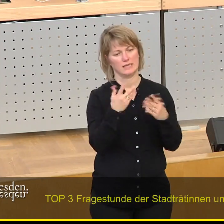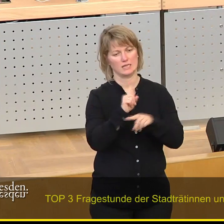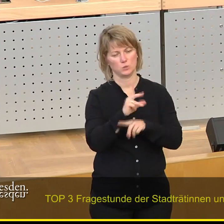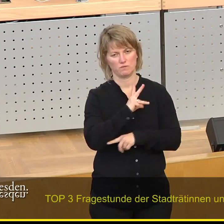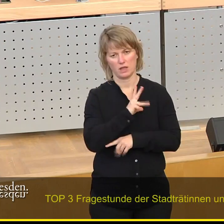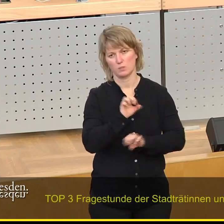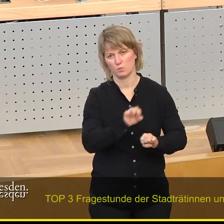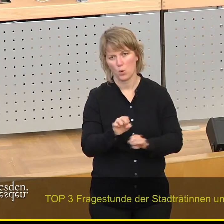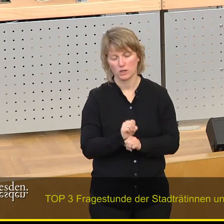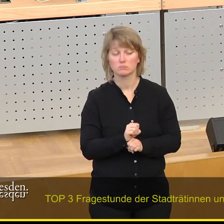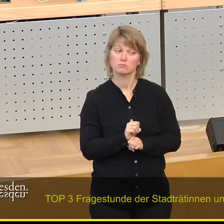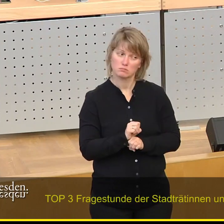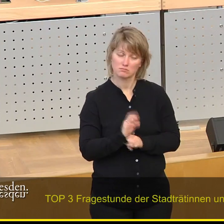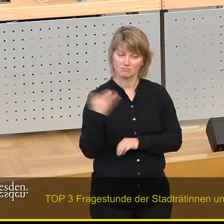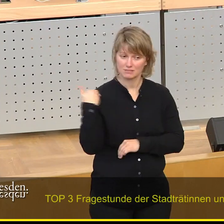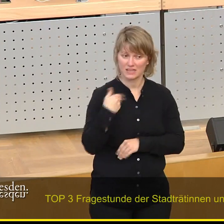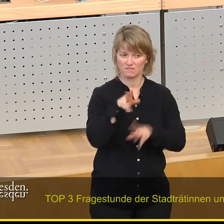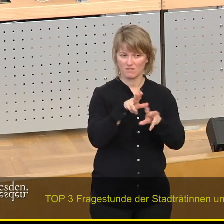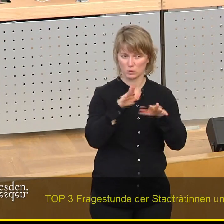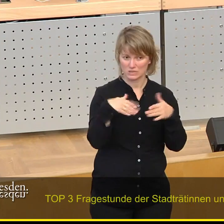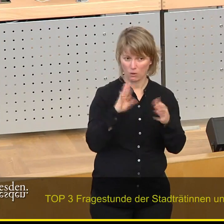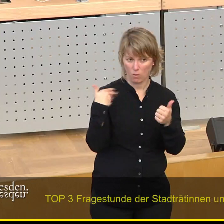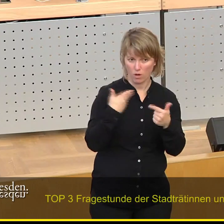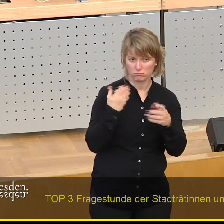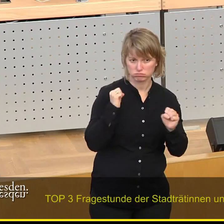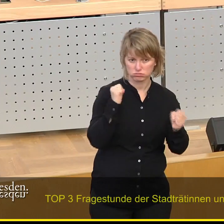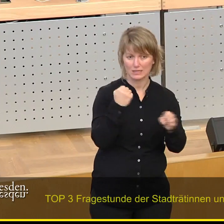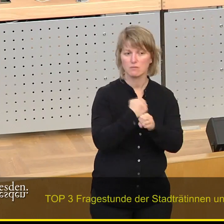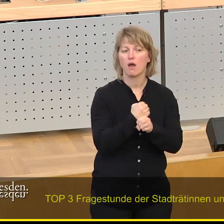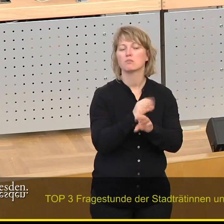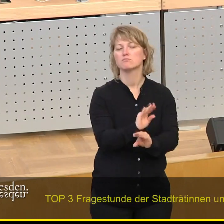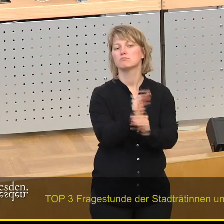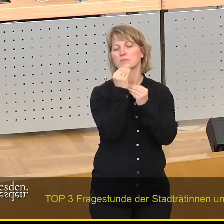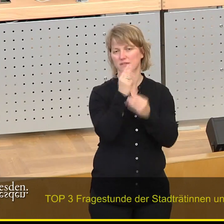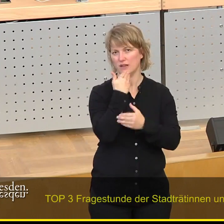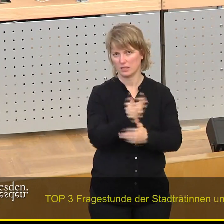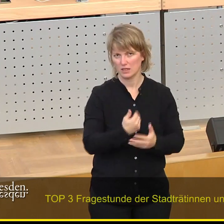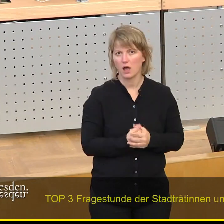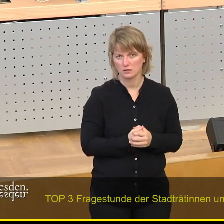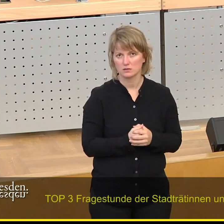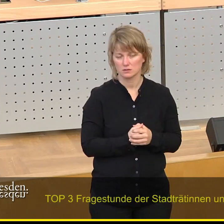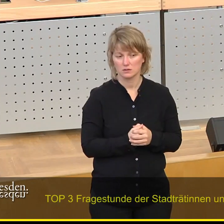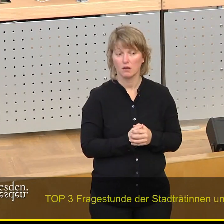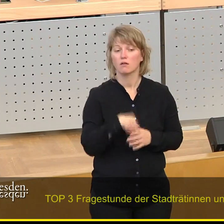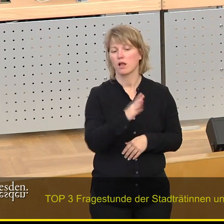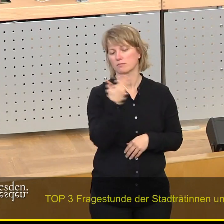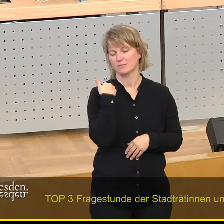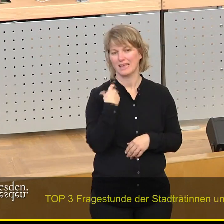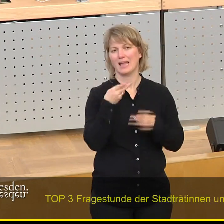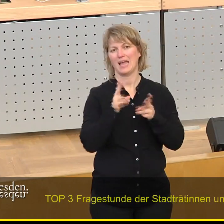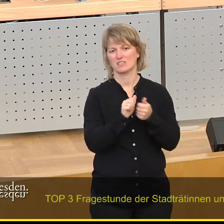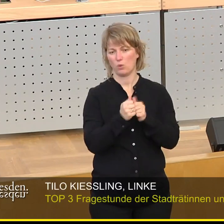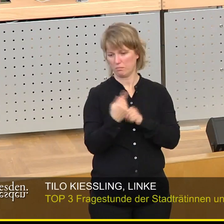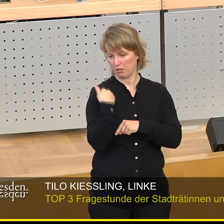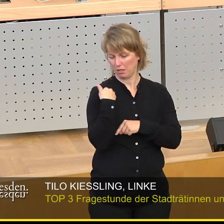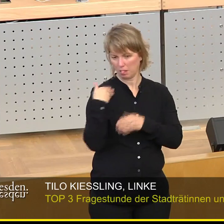für die Schilderung der umfangreichen Arbeiten in der Verwaltung. Das ist ja besonders vor dem Hintergrund der jetzt ja kurzfristig angeregten Änderung der Rechtsform für mich